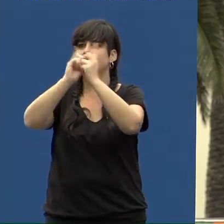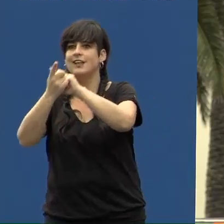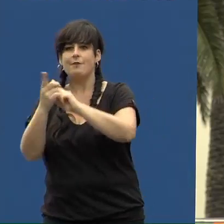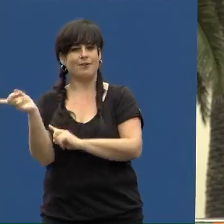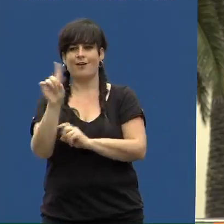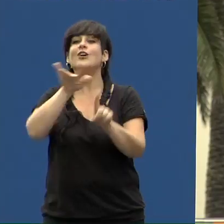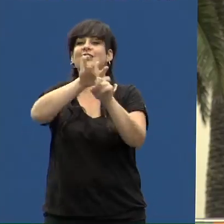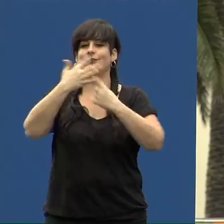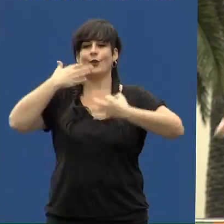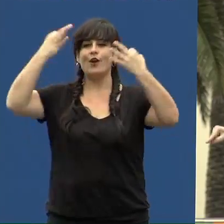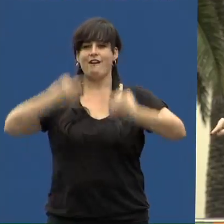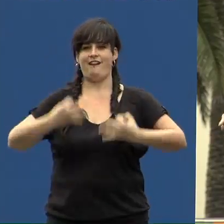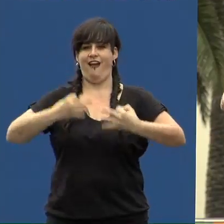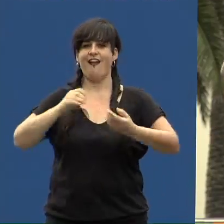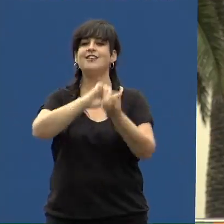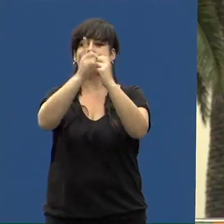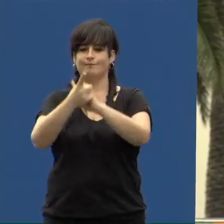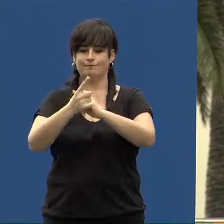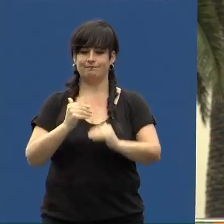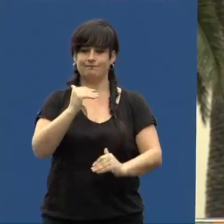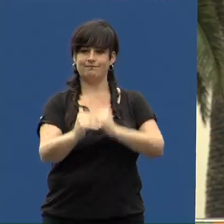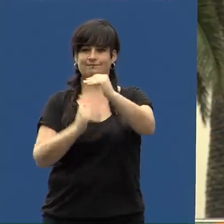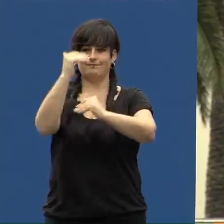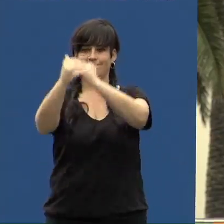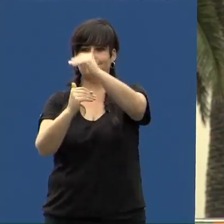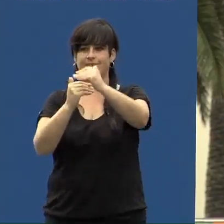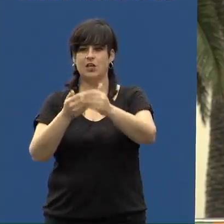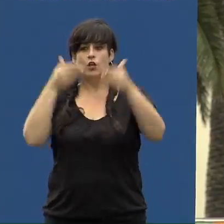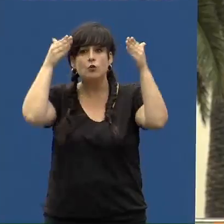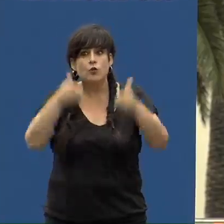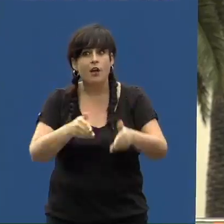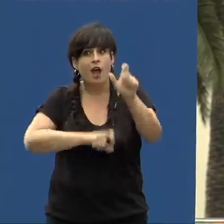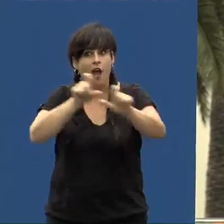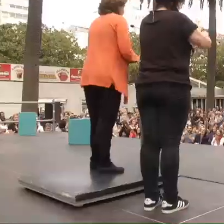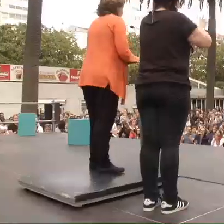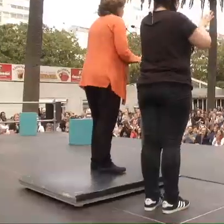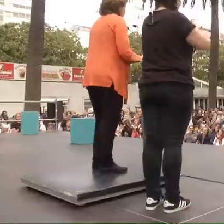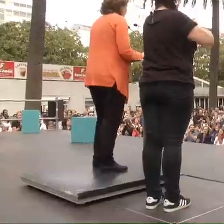cosas desde abajo, no solo para la gente, sino con la gente.